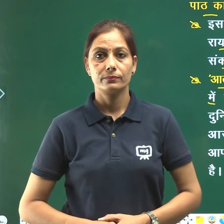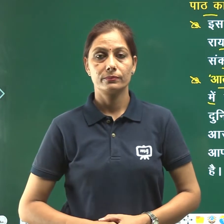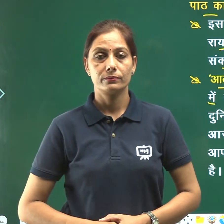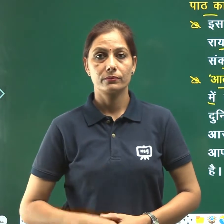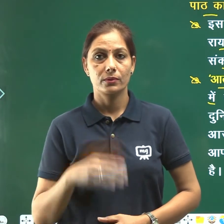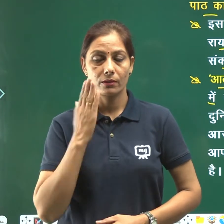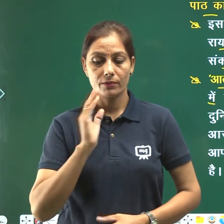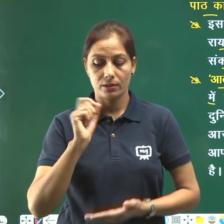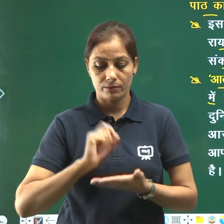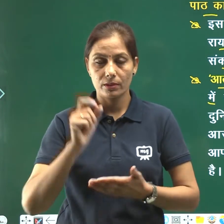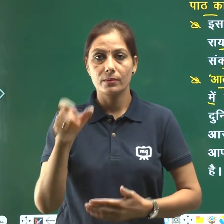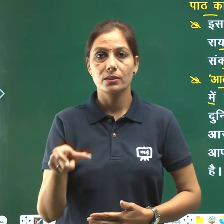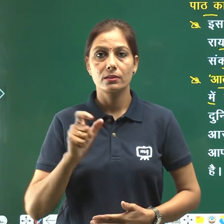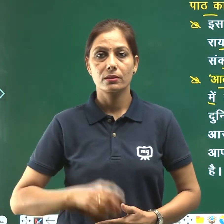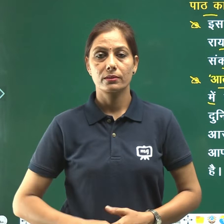कवि ने